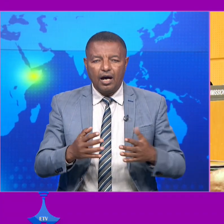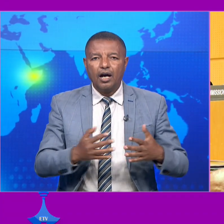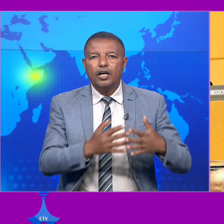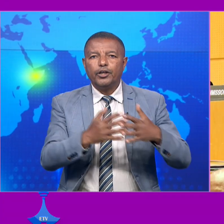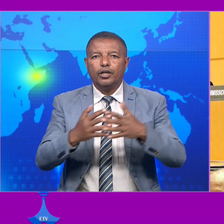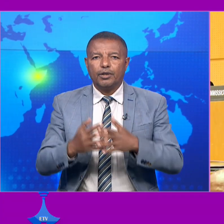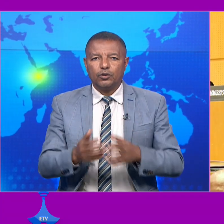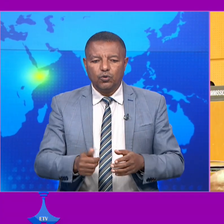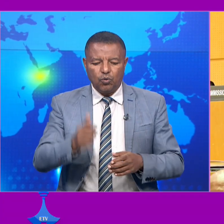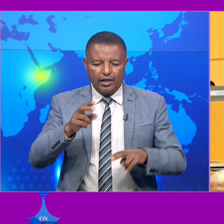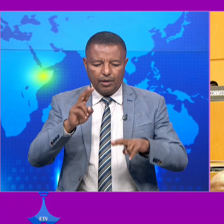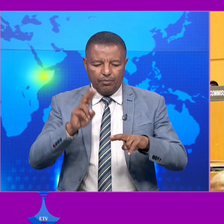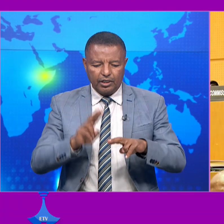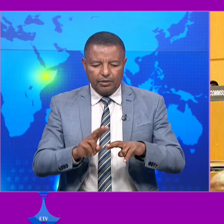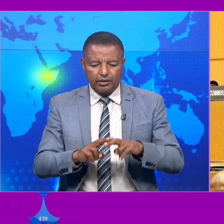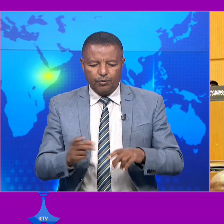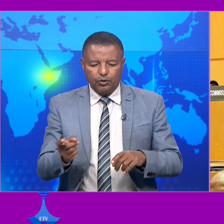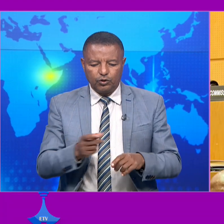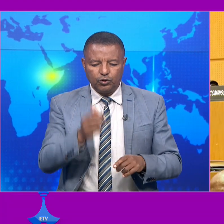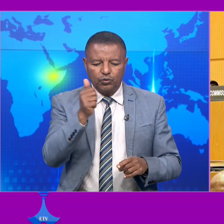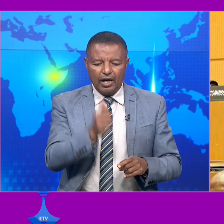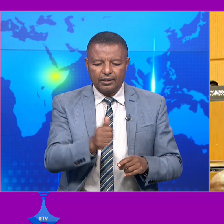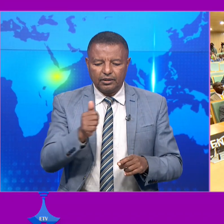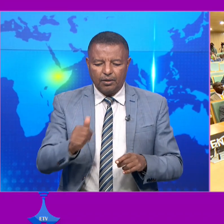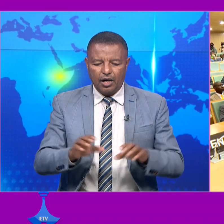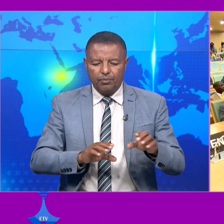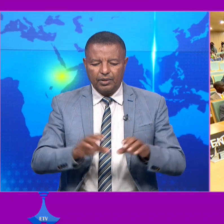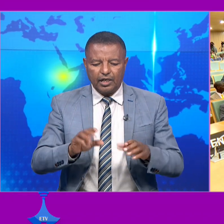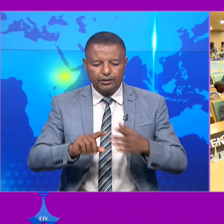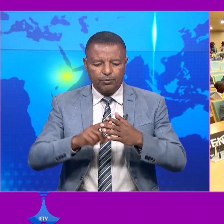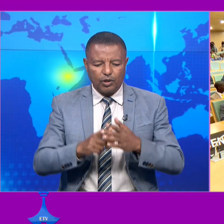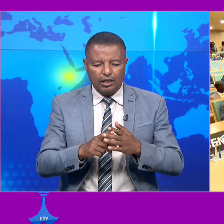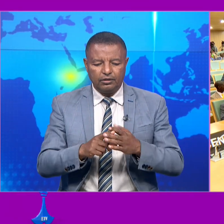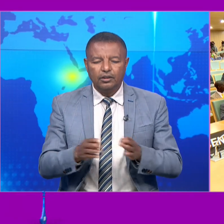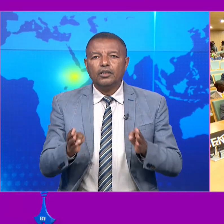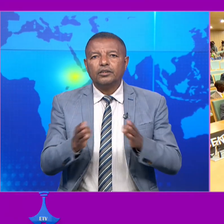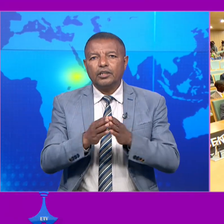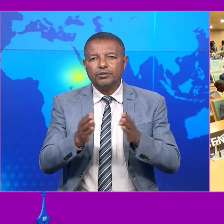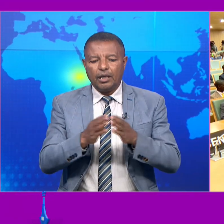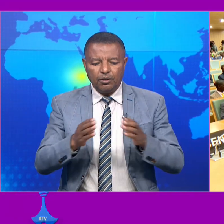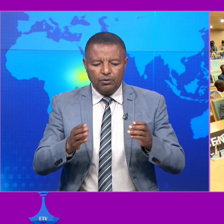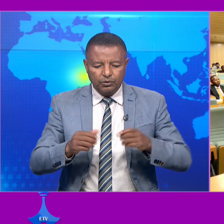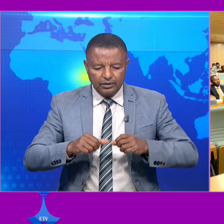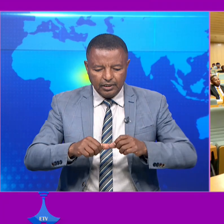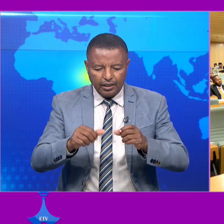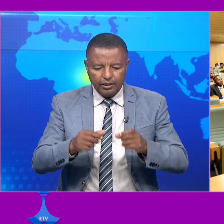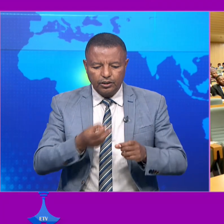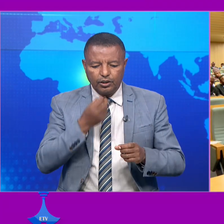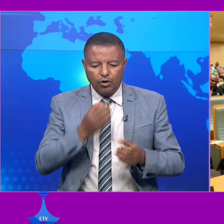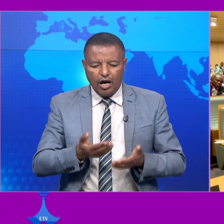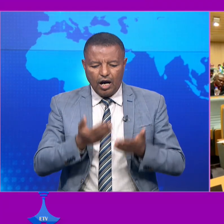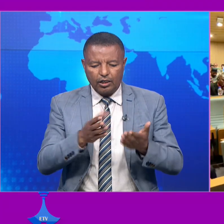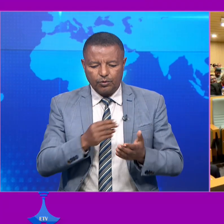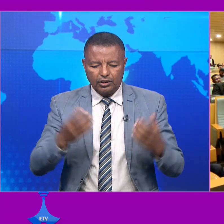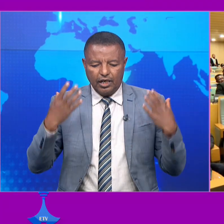ስብሰባ የህብረቱ ዋና መቀመጫ በሆነችው አዲስ አበባ መካሄድ ጀምሯል። ስብሰባው ዘላቂ